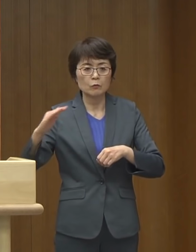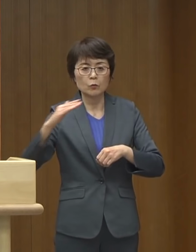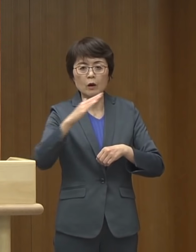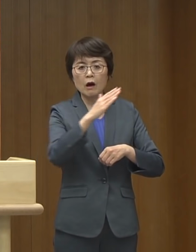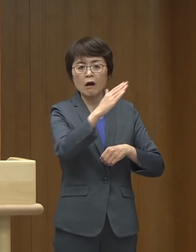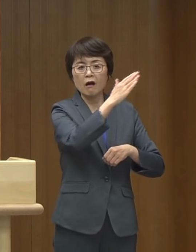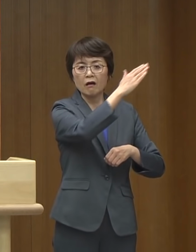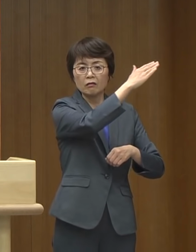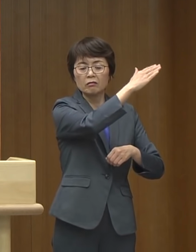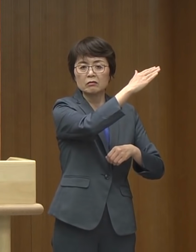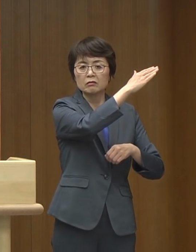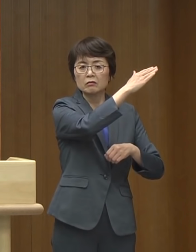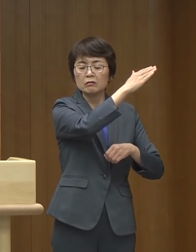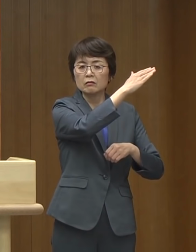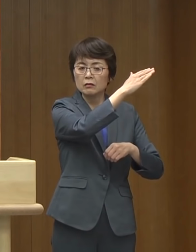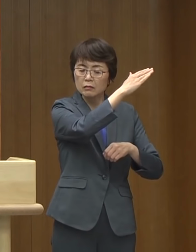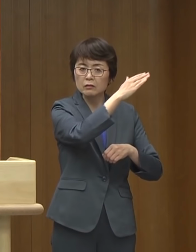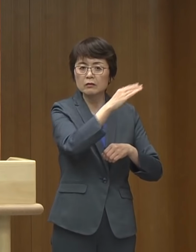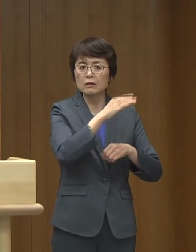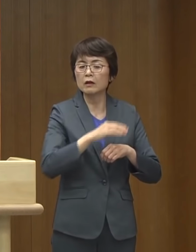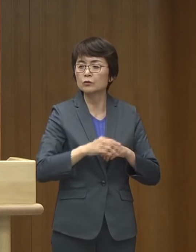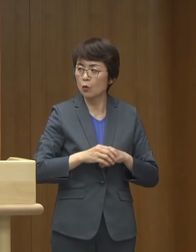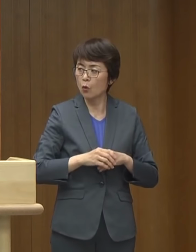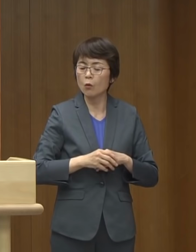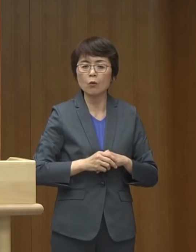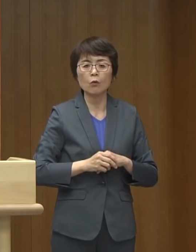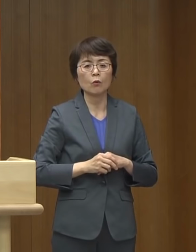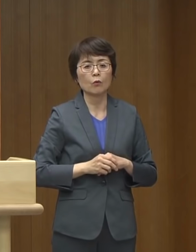ままの道をたどりますと、